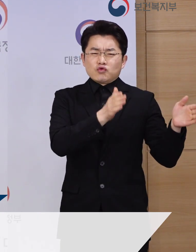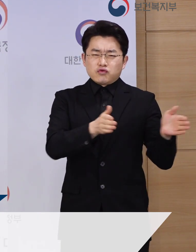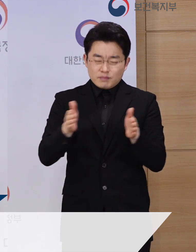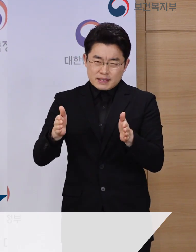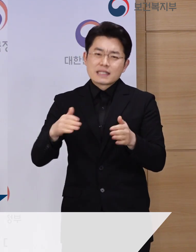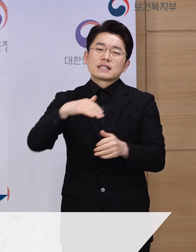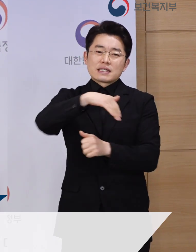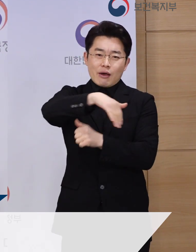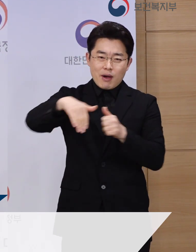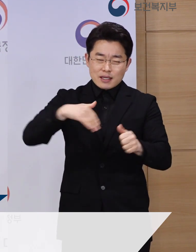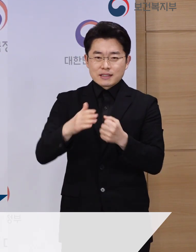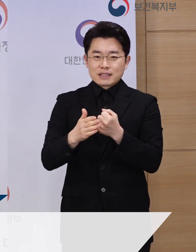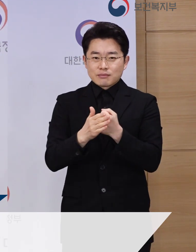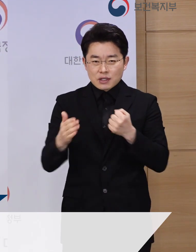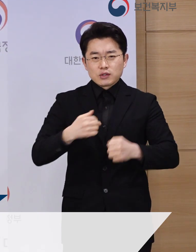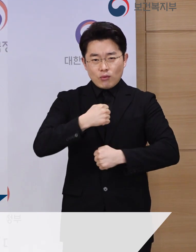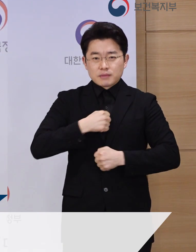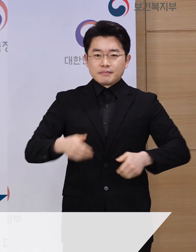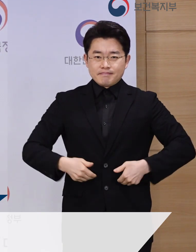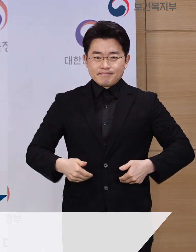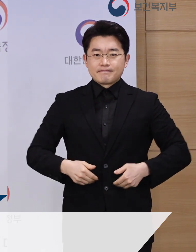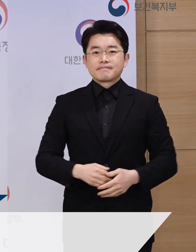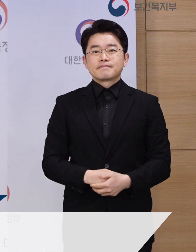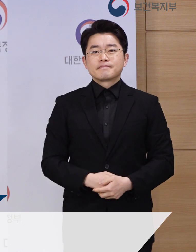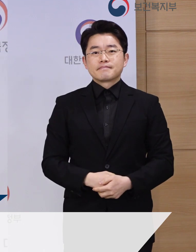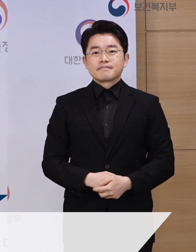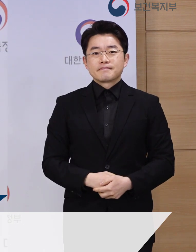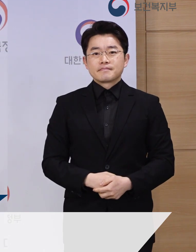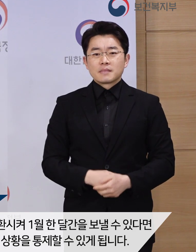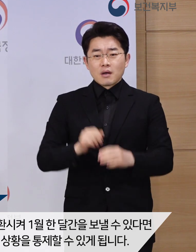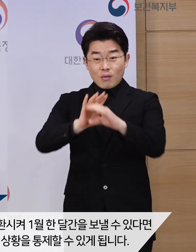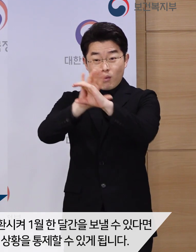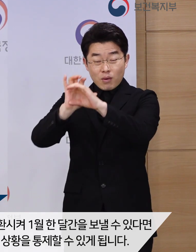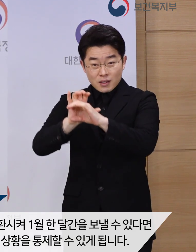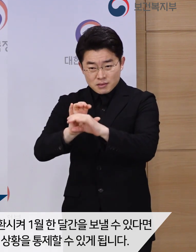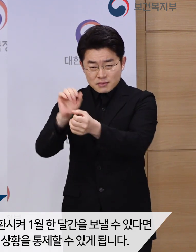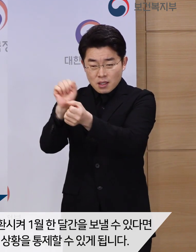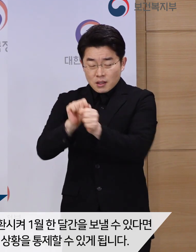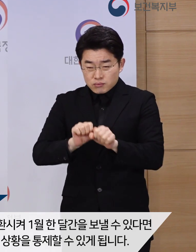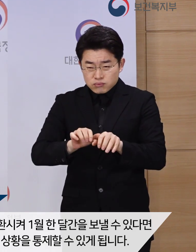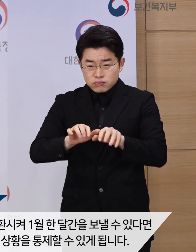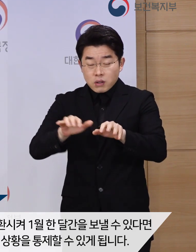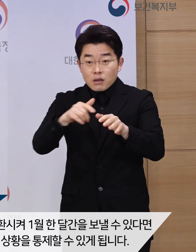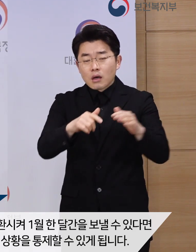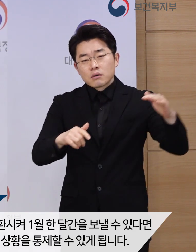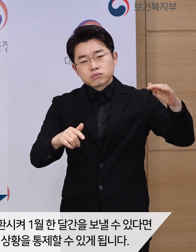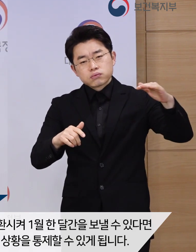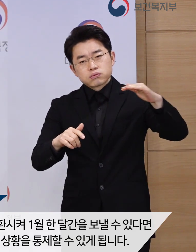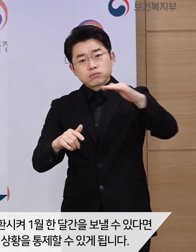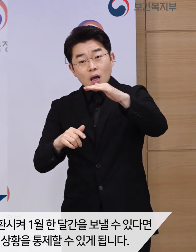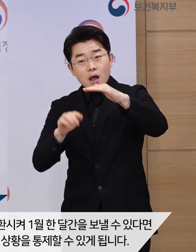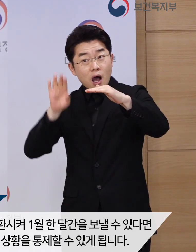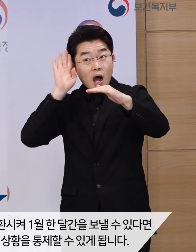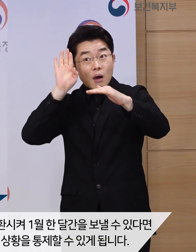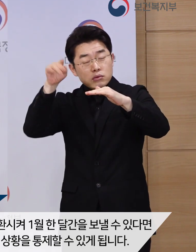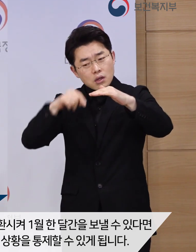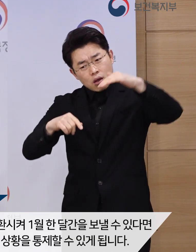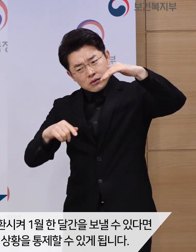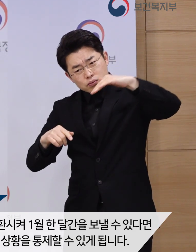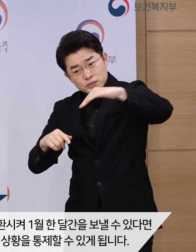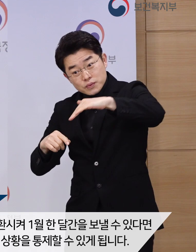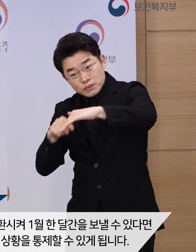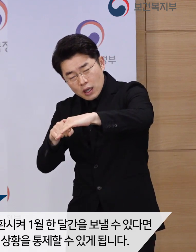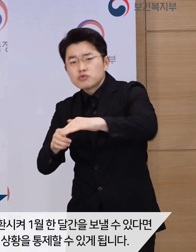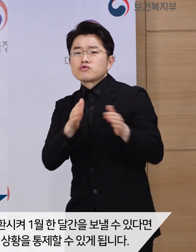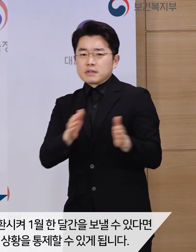시기로 진입하는 마지막 고비라고 할 수 있습니다. 코로나19의 유행이 정체된 상황을 넘어